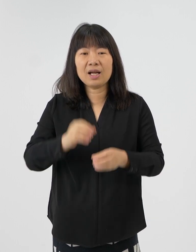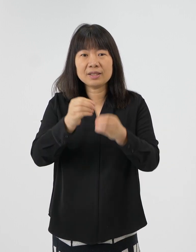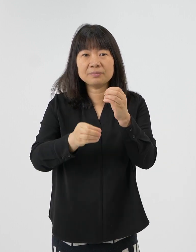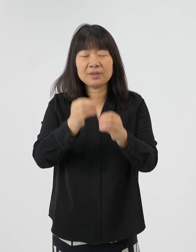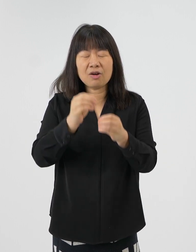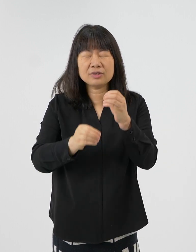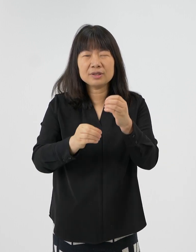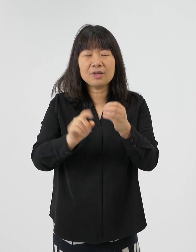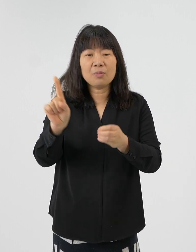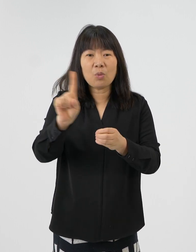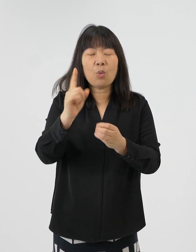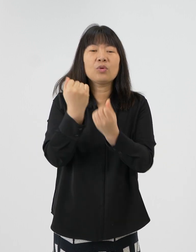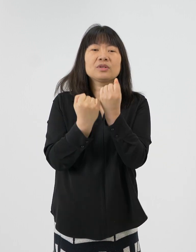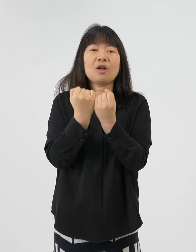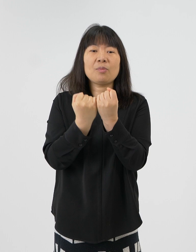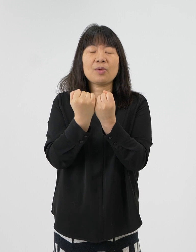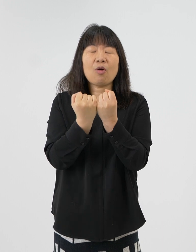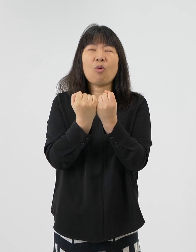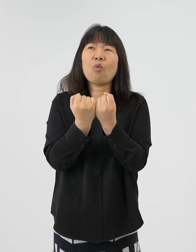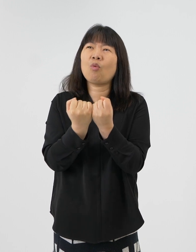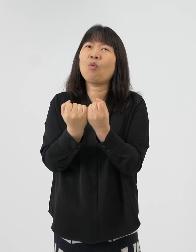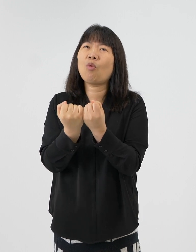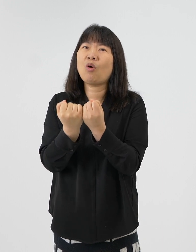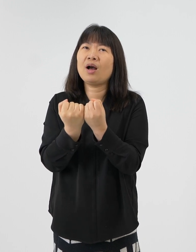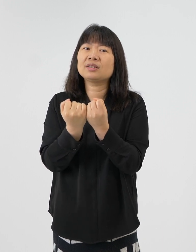시편을 이렇게 설명도 해요.